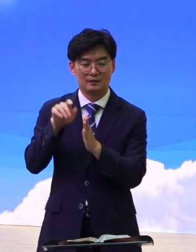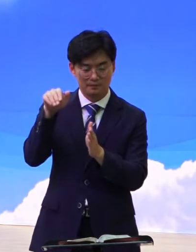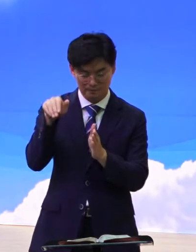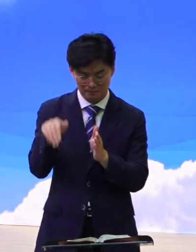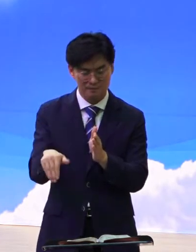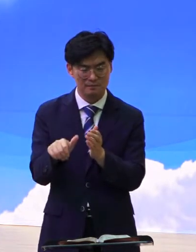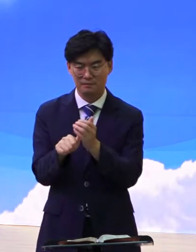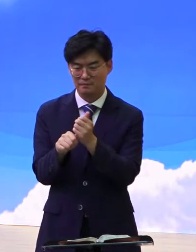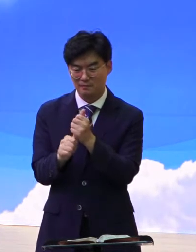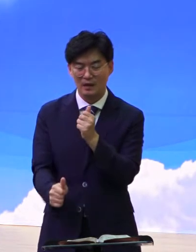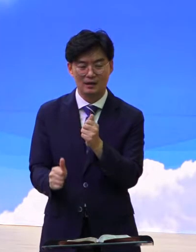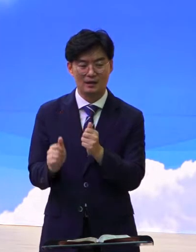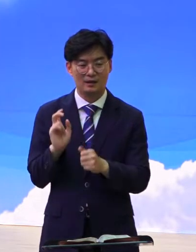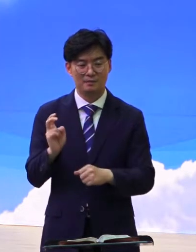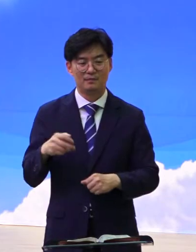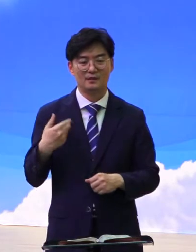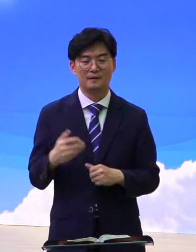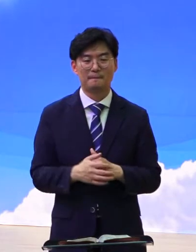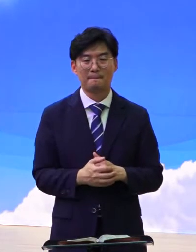것입니다.